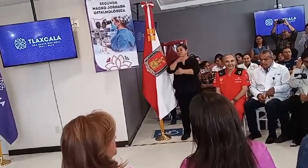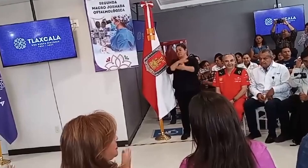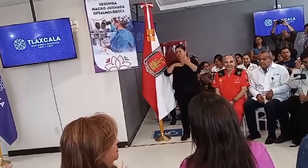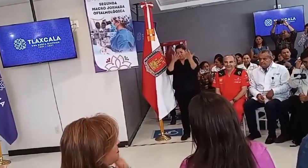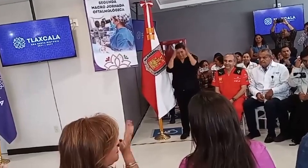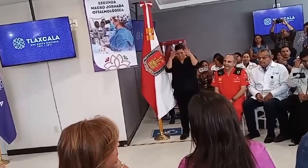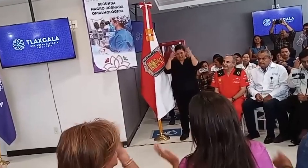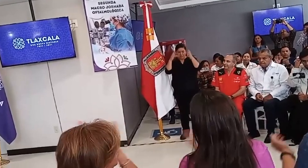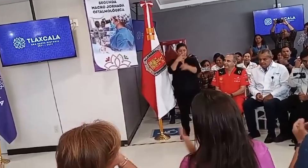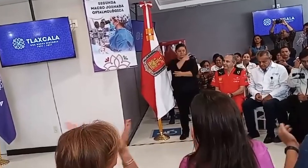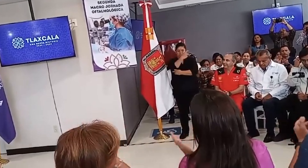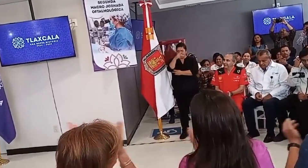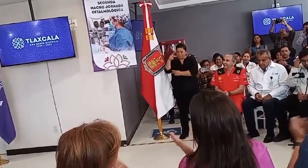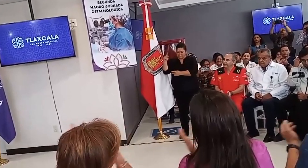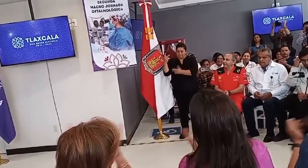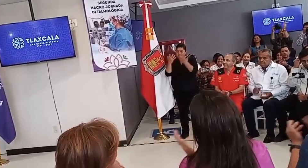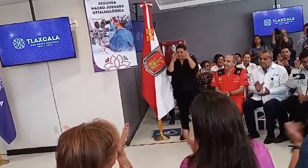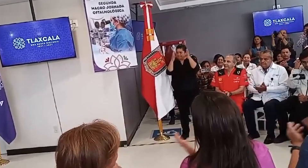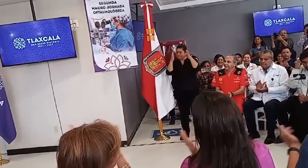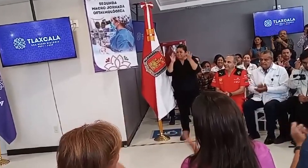aplauso para todos ustedes